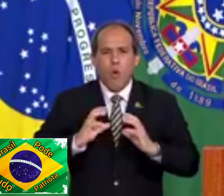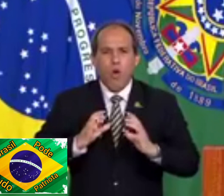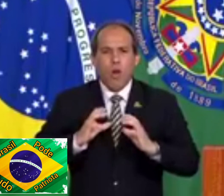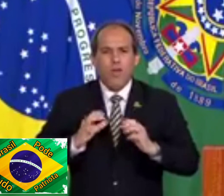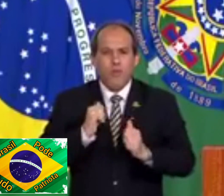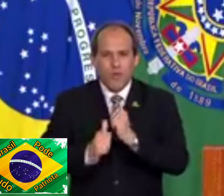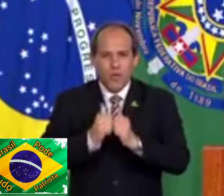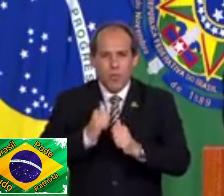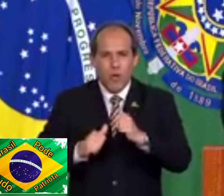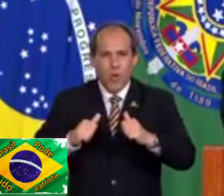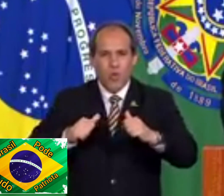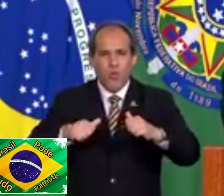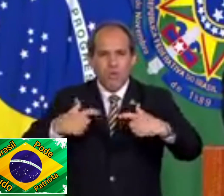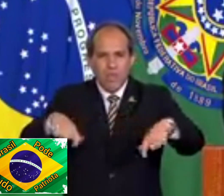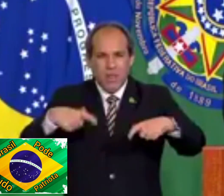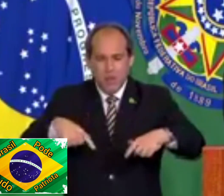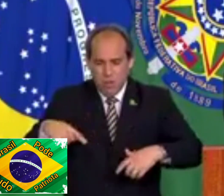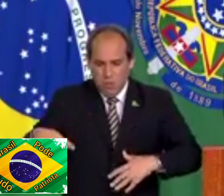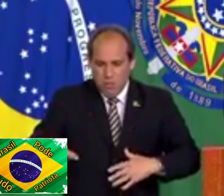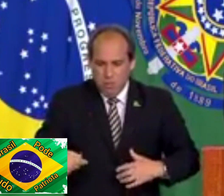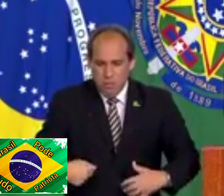muitas nas minhas peladas.